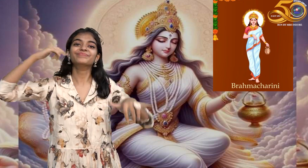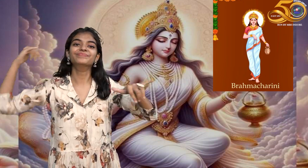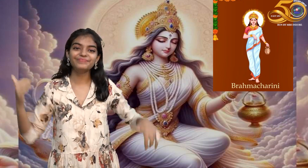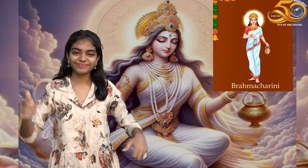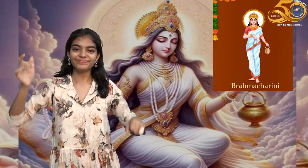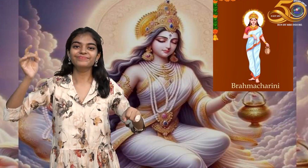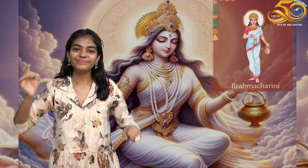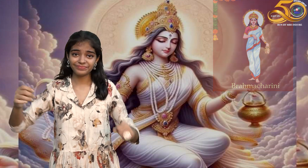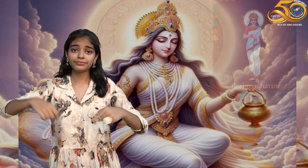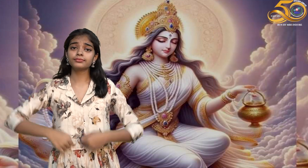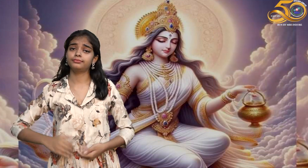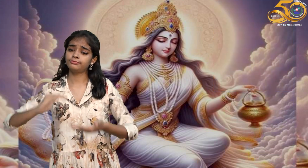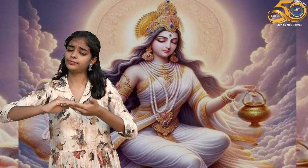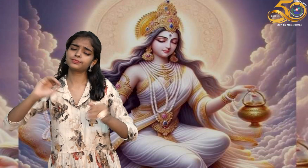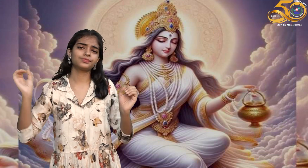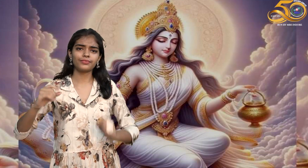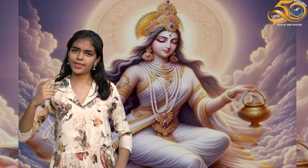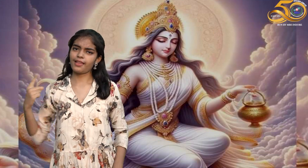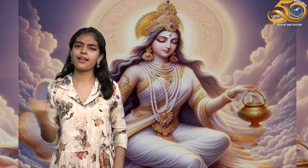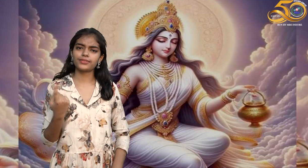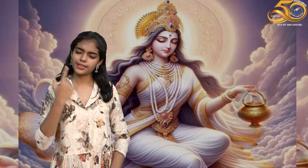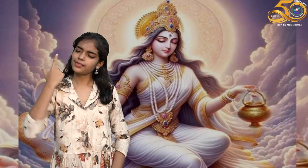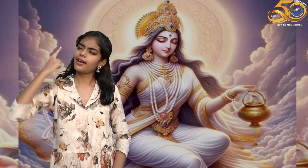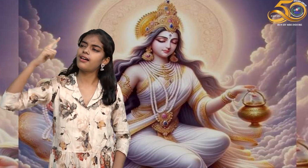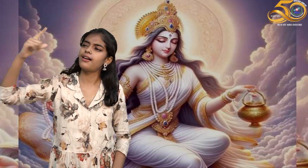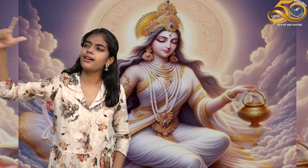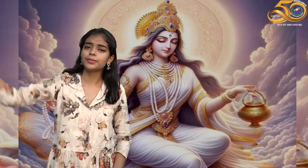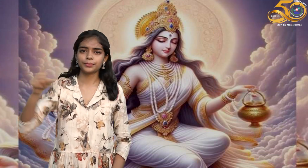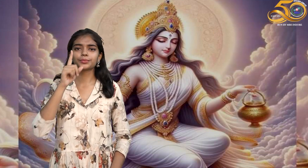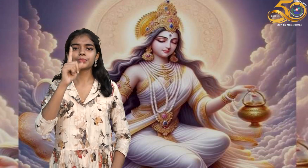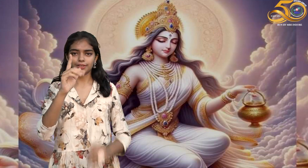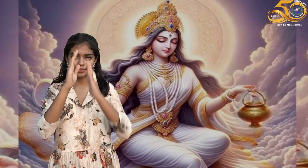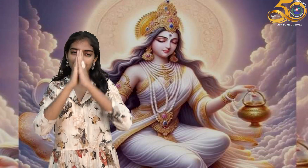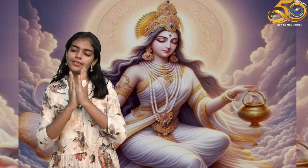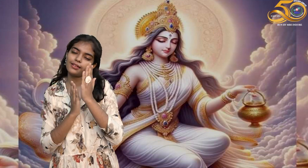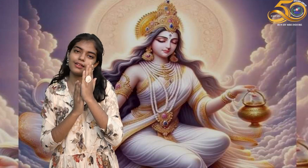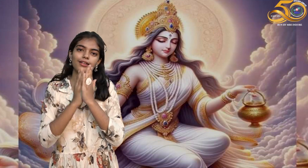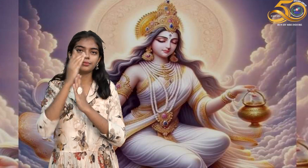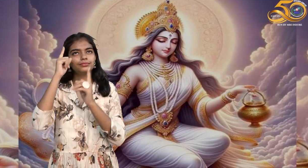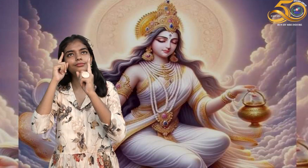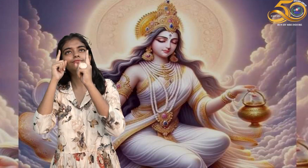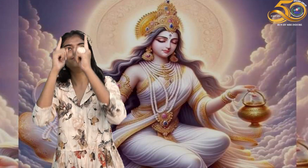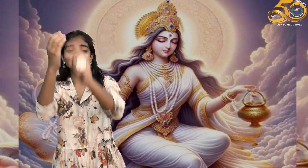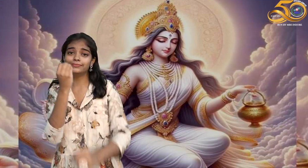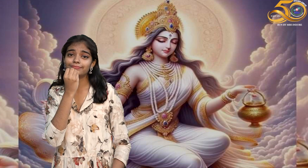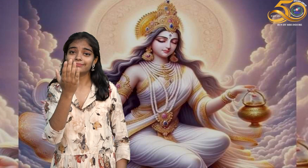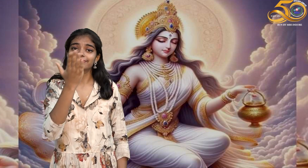ग्रह और उसका संचालन कौन करता है? मा ब्रह्मचारी नी वे आजीवन ही ब्रह्मचारी रही